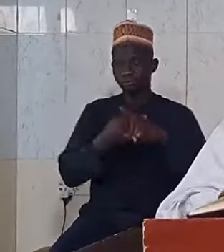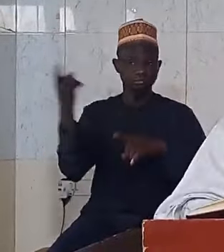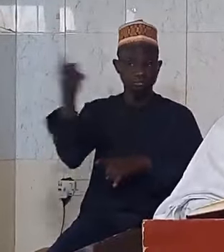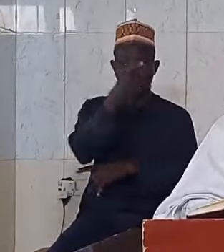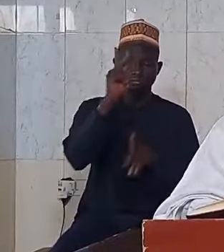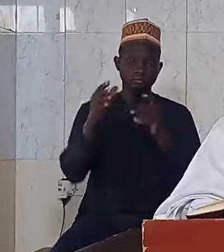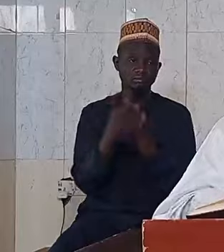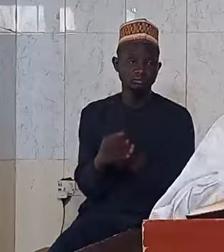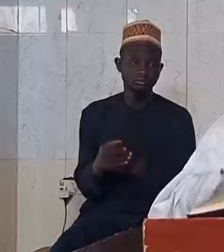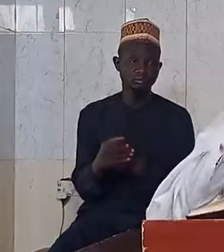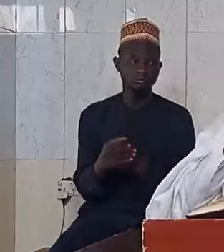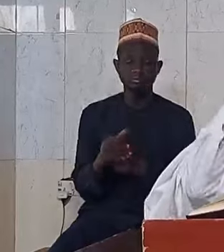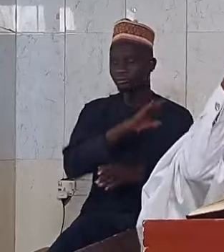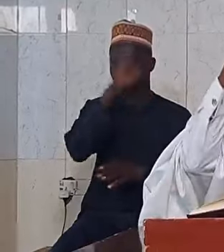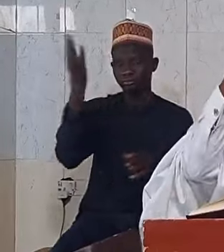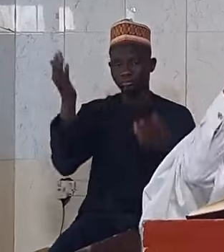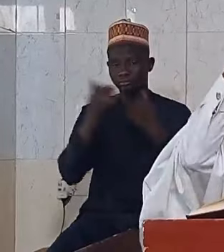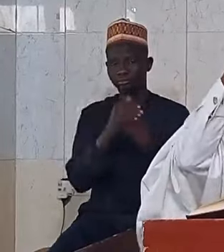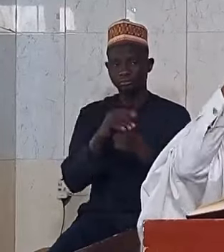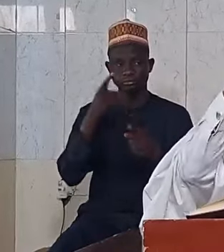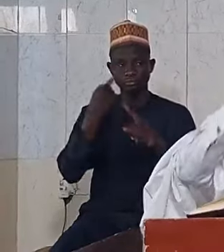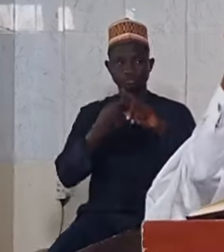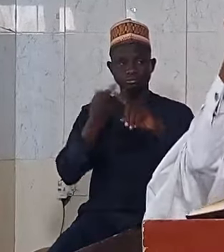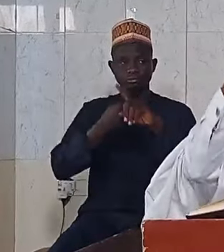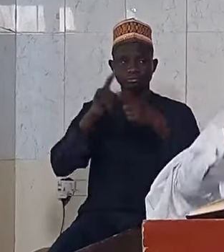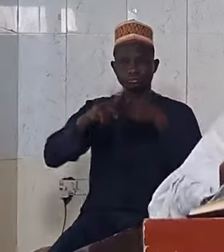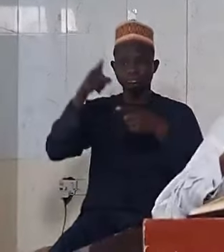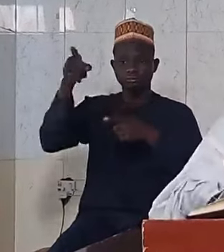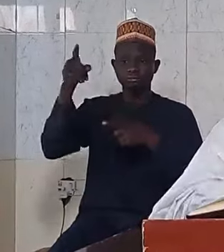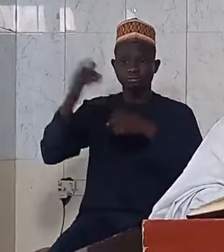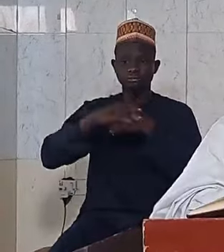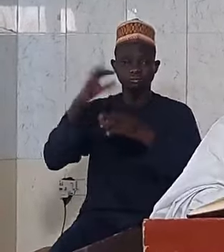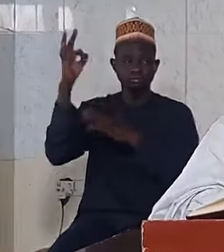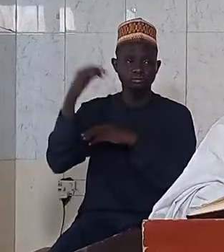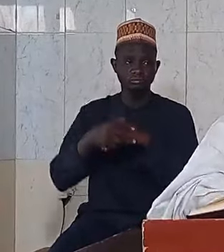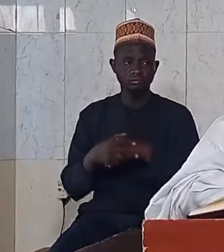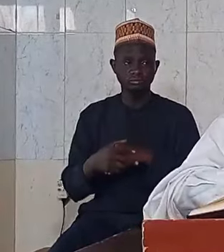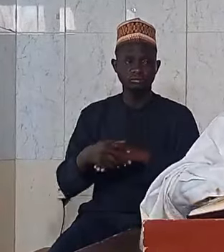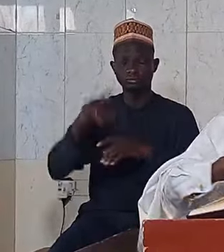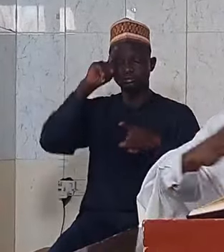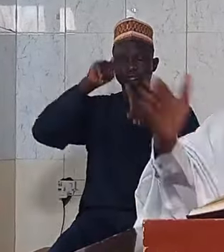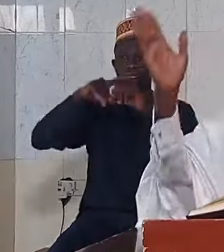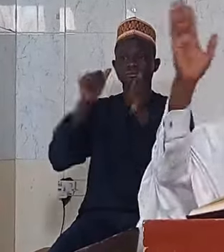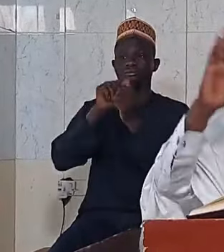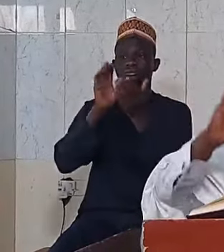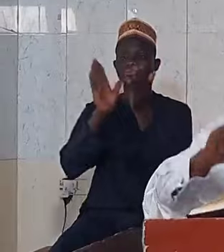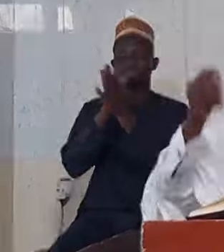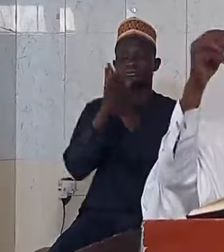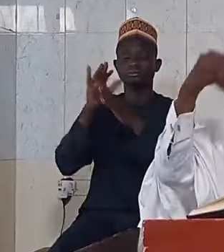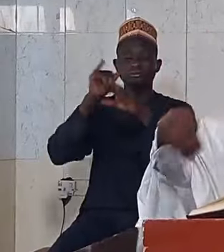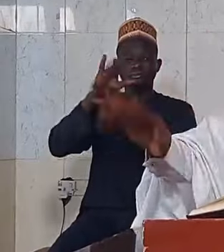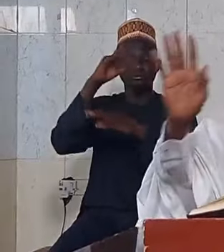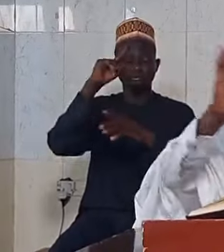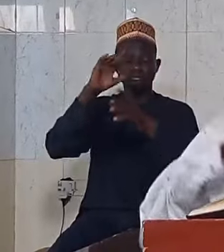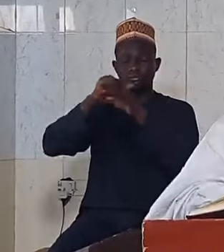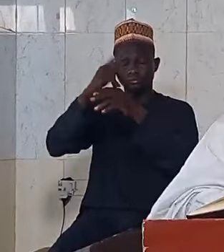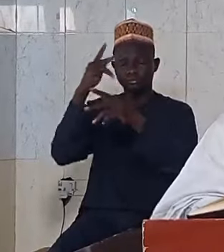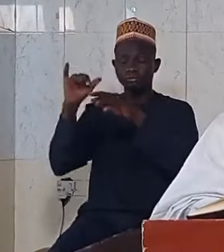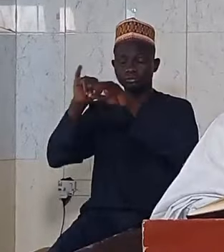ilayka لا ملجأ ولا منجا منك إلا إليك آمنت بكتابك الذي أنزلت وبنبيك